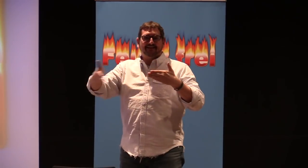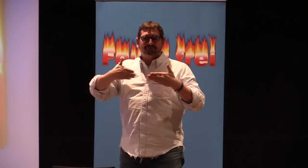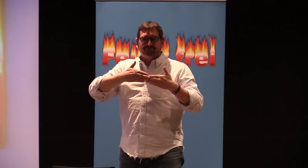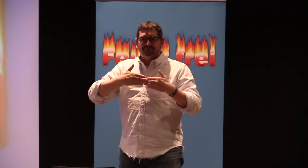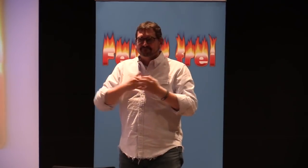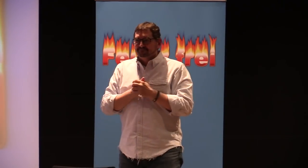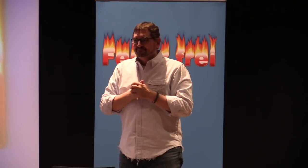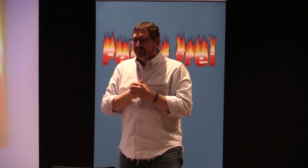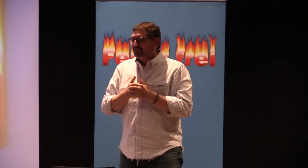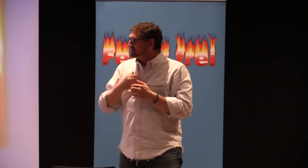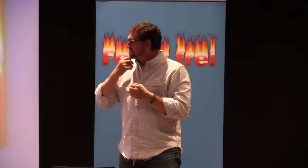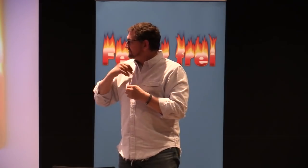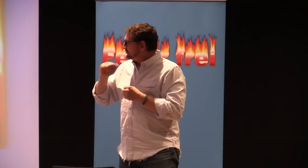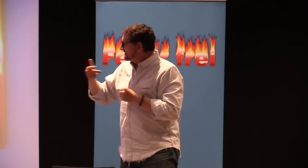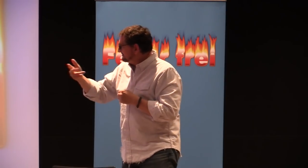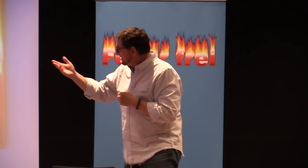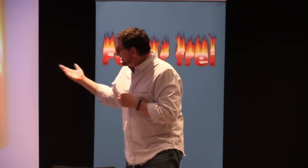Ja, vielen Dank für die Diskussion. Wir müssen